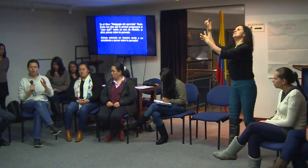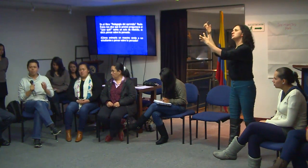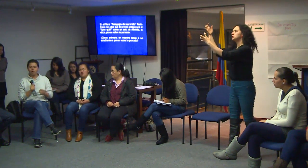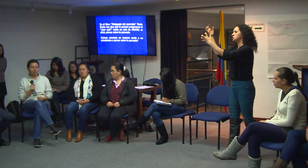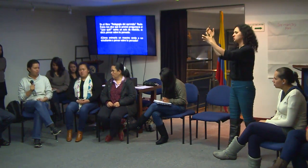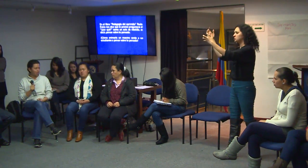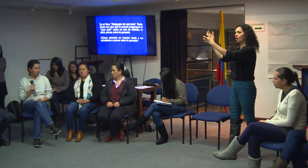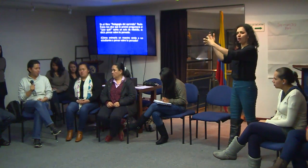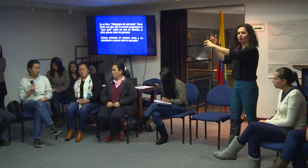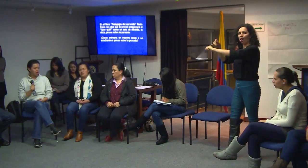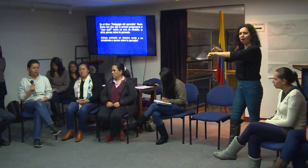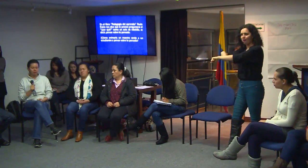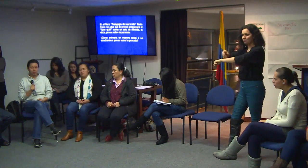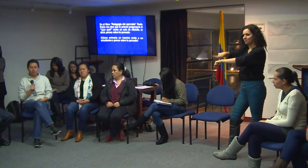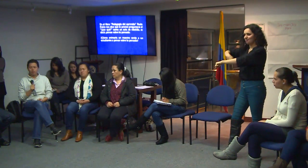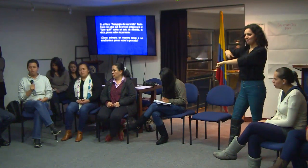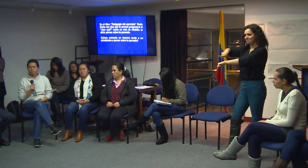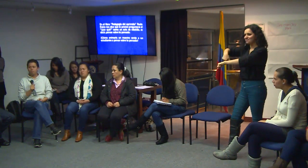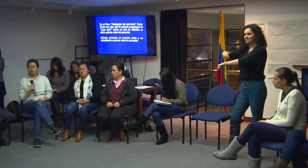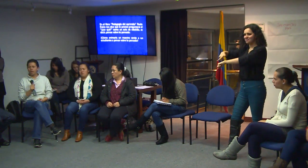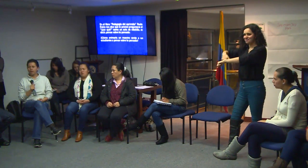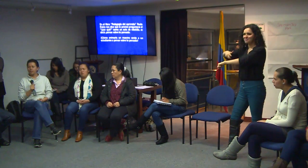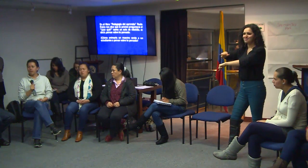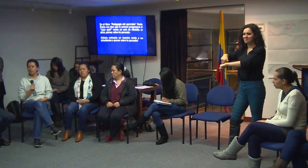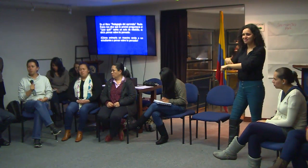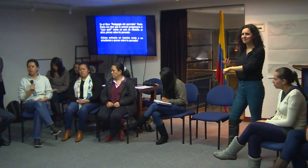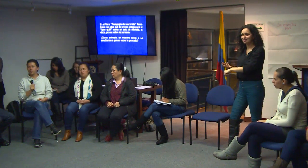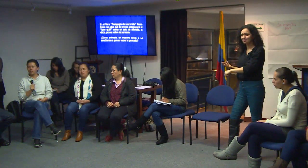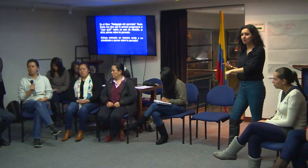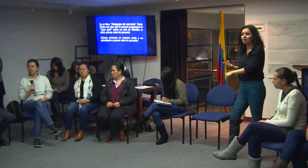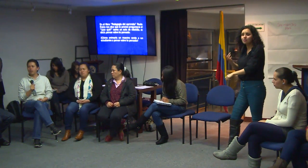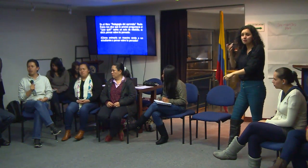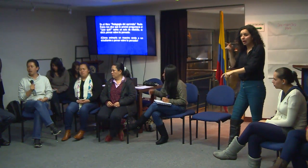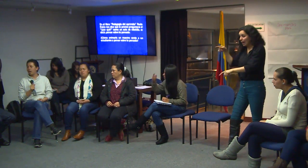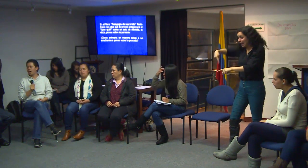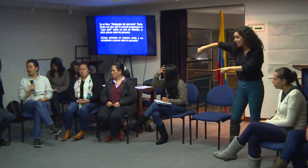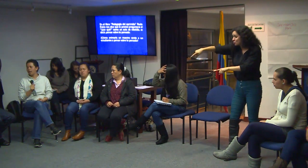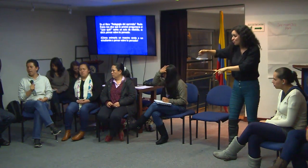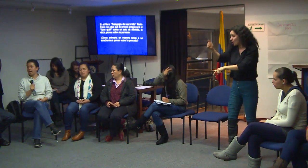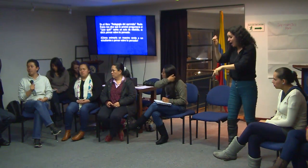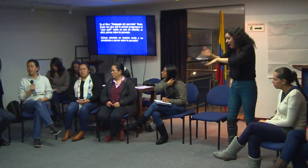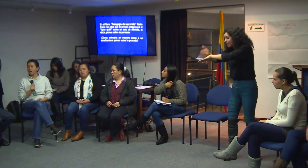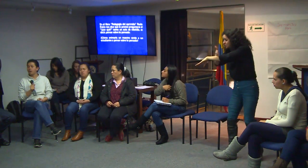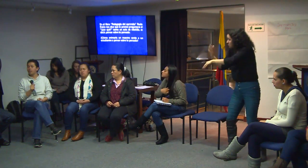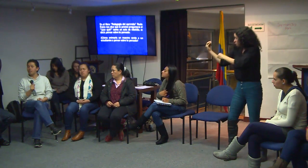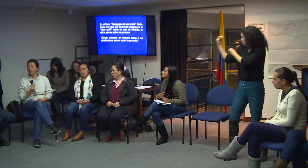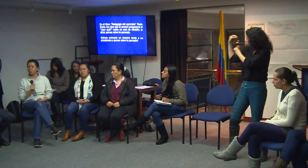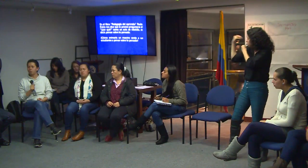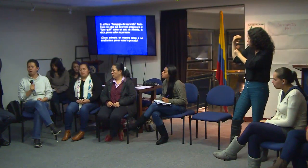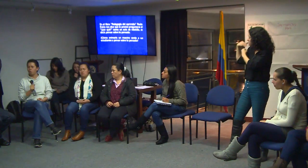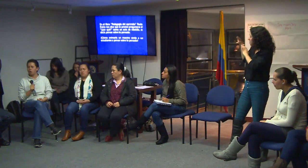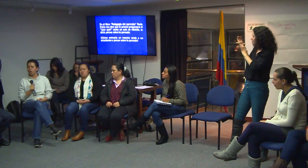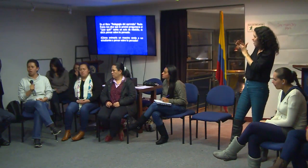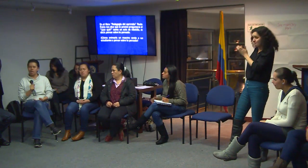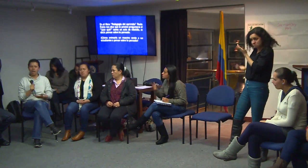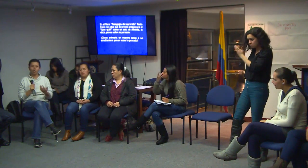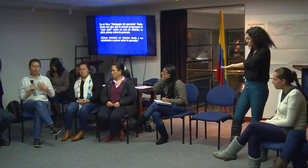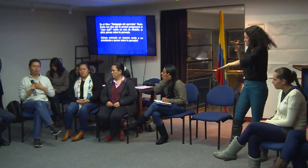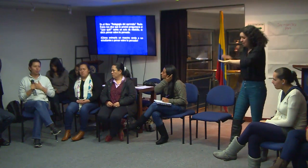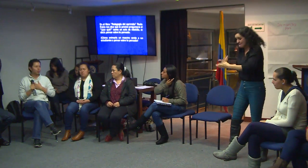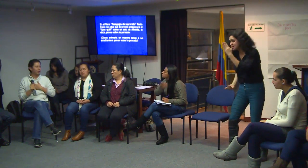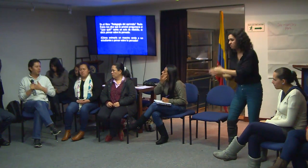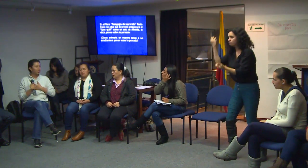más tiempo de los que pensábamos, porque deberían ser ellos quienes ya empezaran a generar esa rebeldía en su propia comunidad y